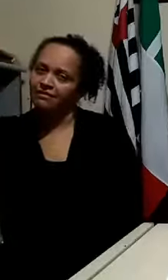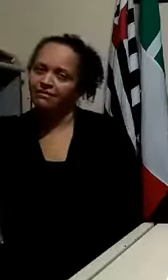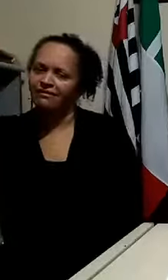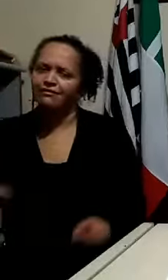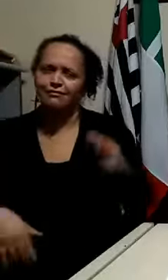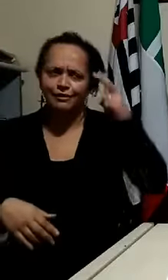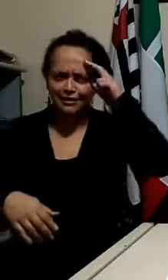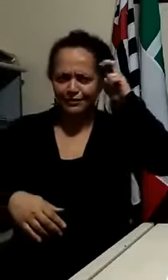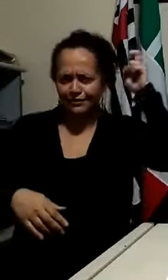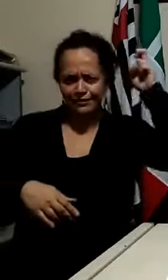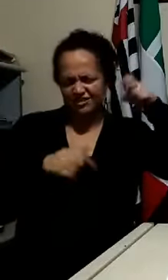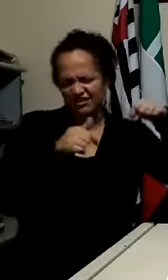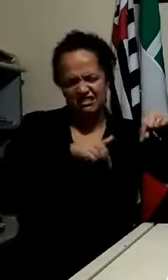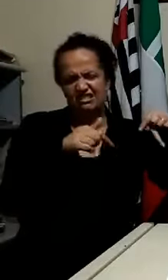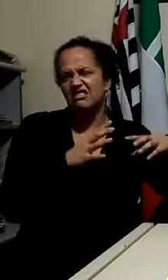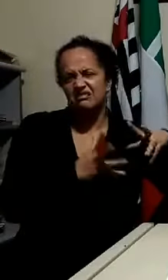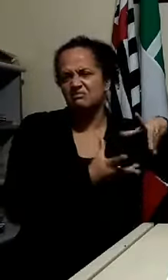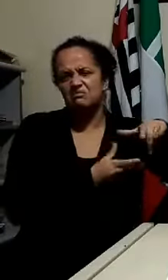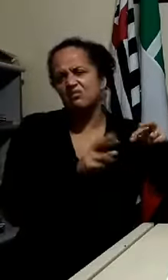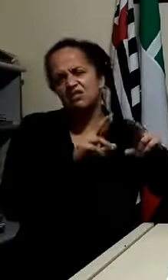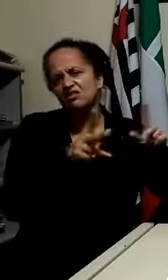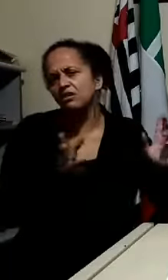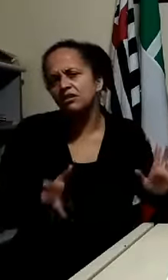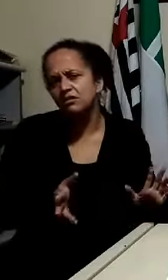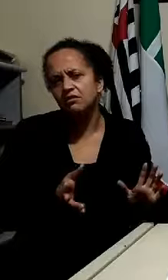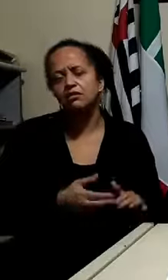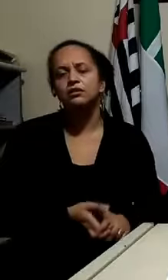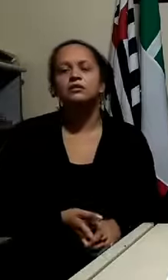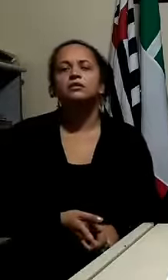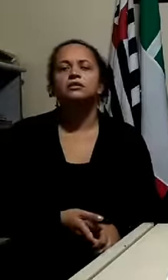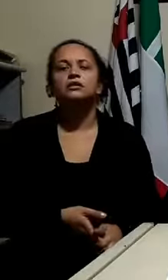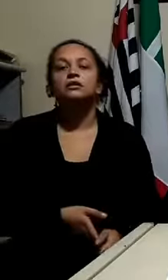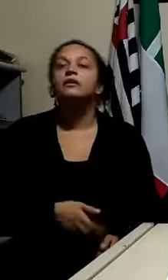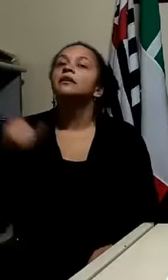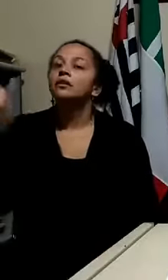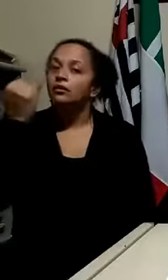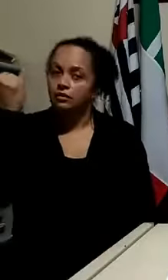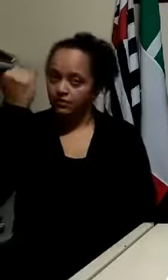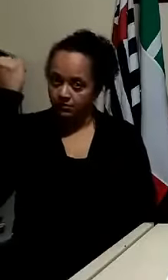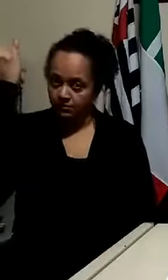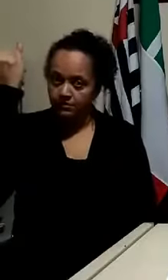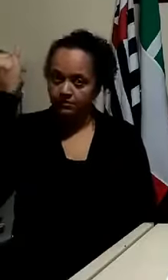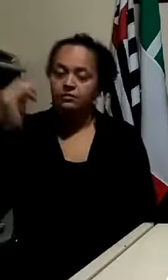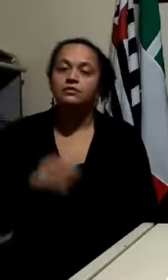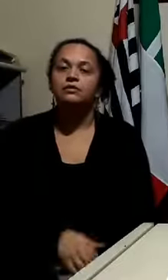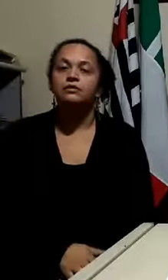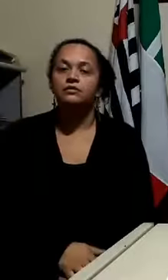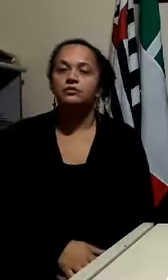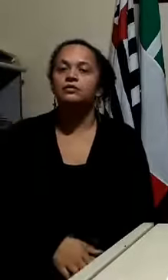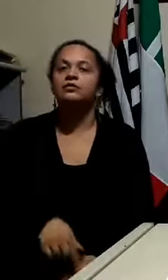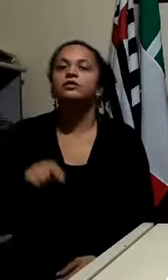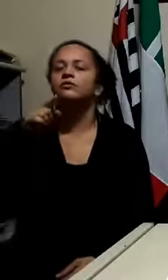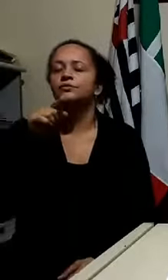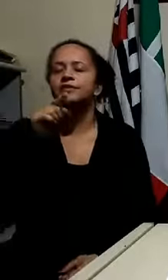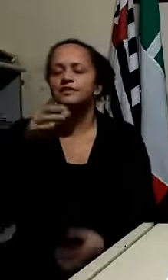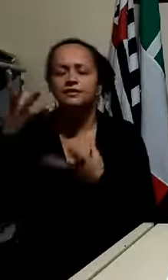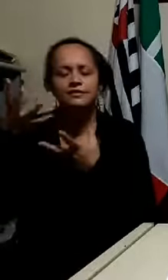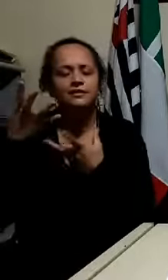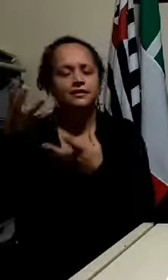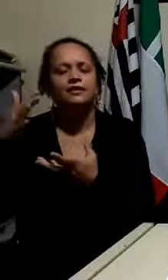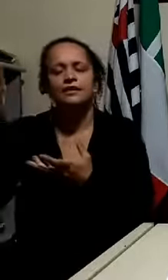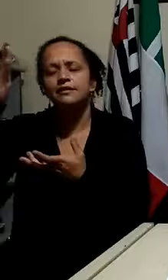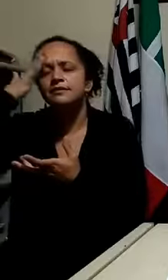loucura, né? E então é importante, fundamental, buscar essa sabedoria